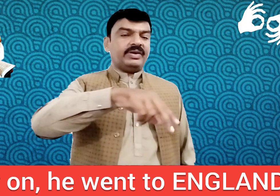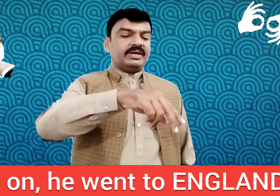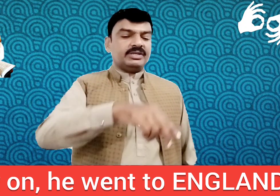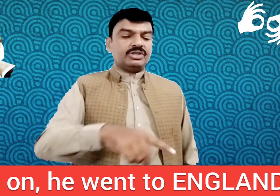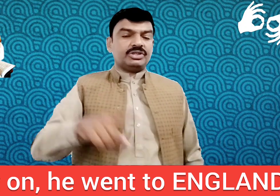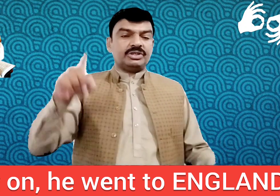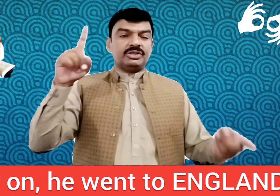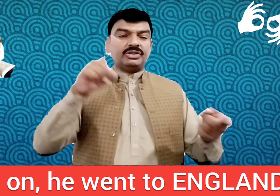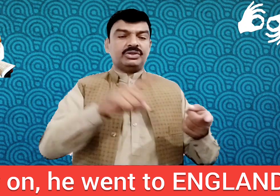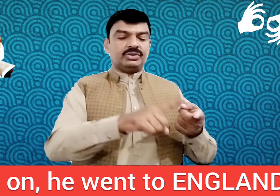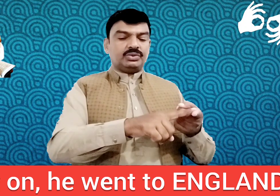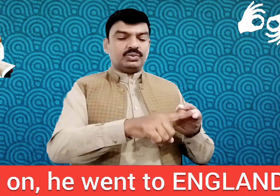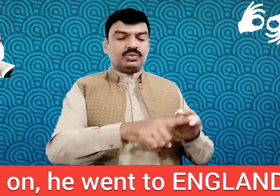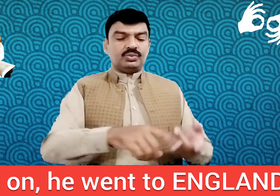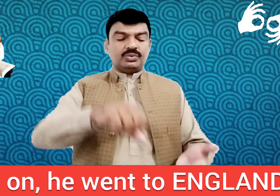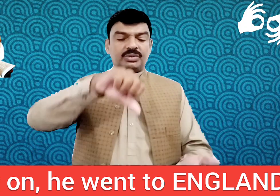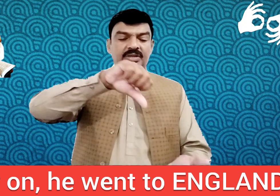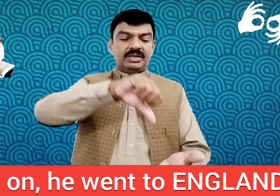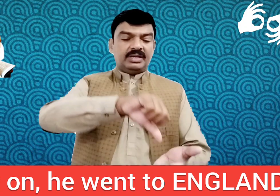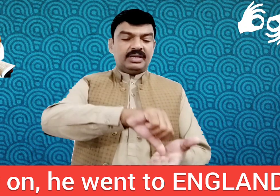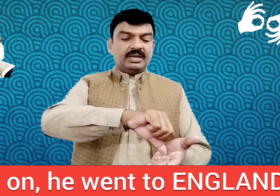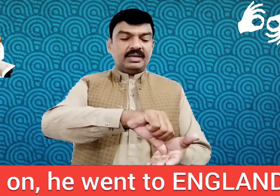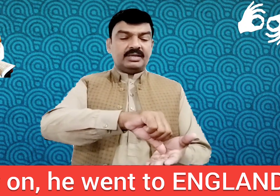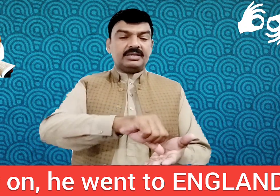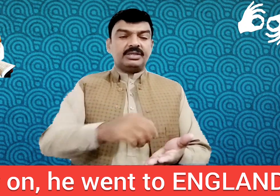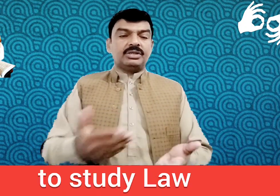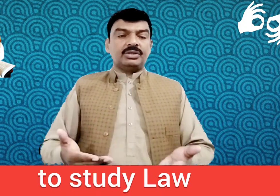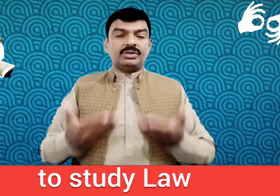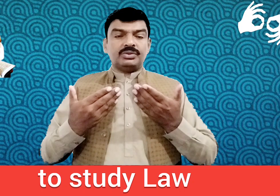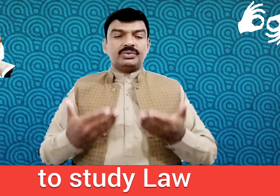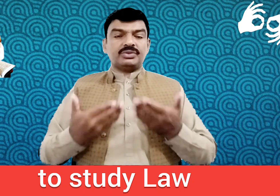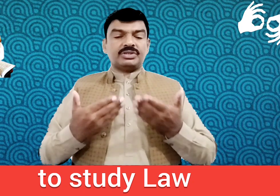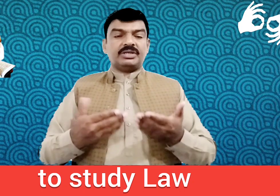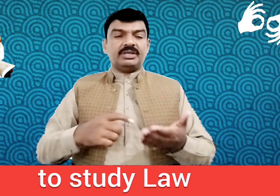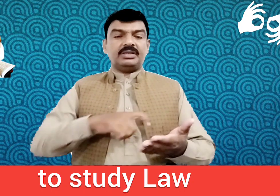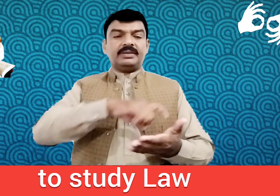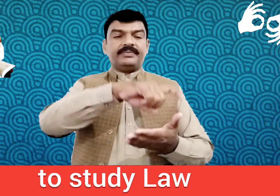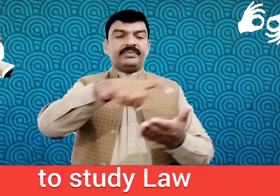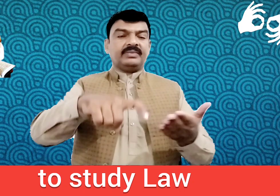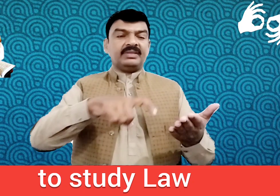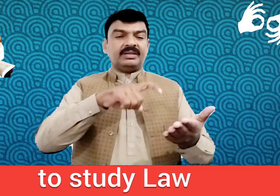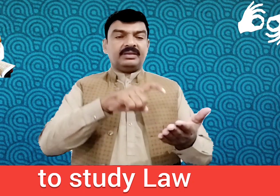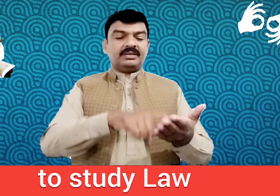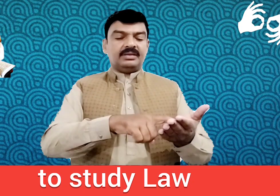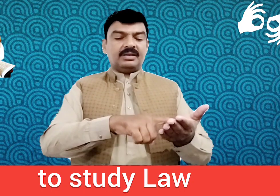went to England to study law.